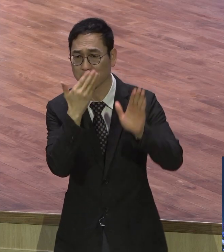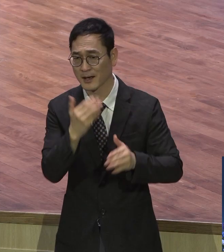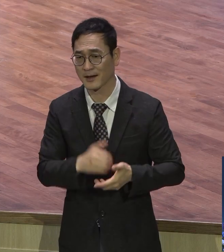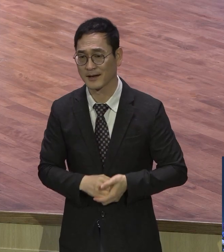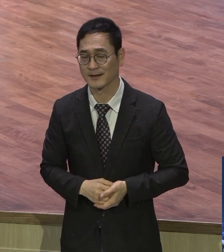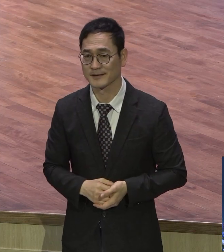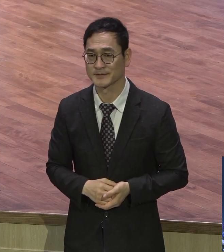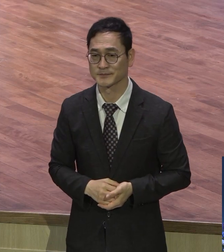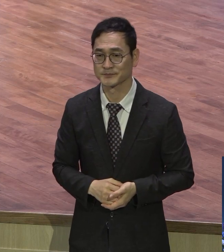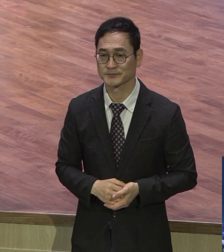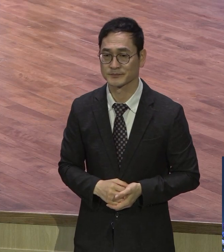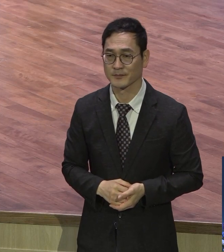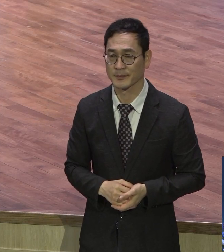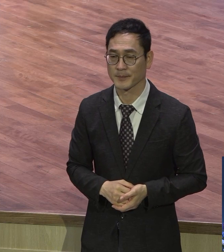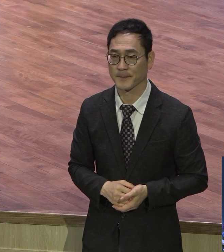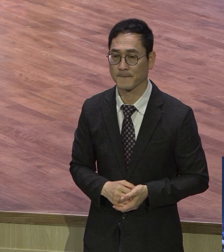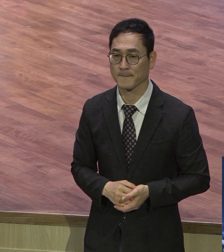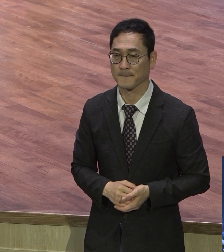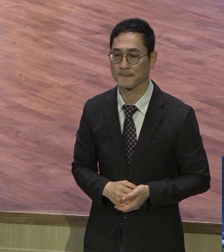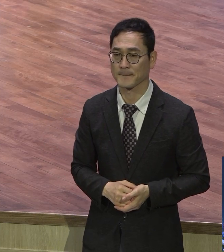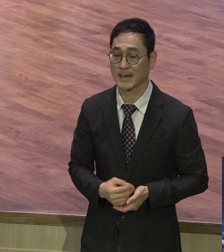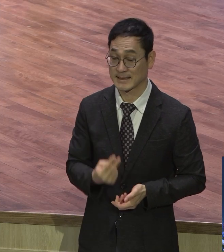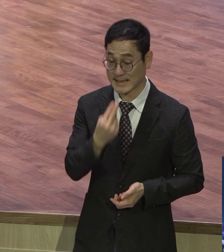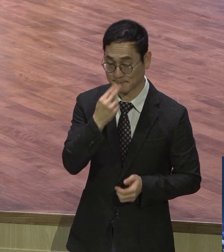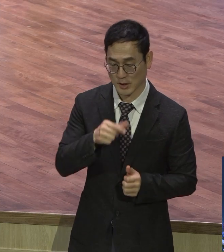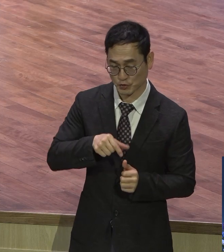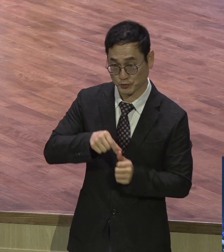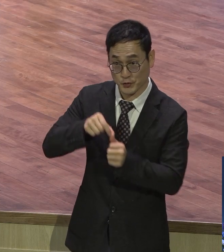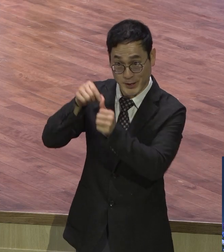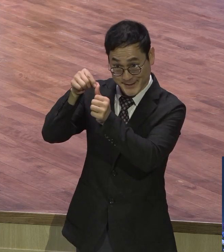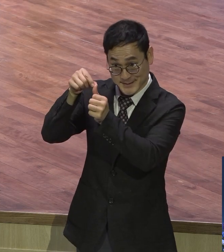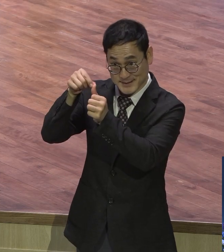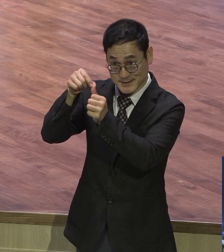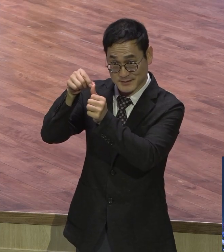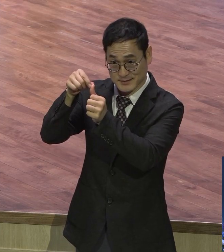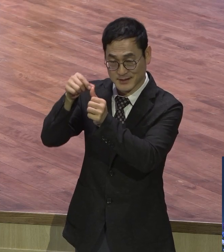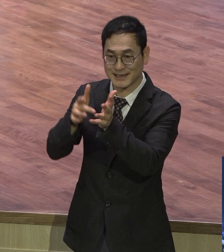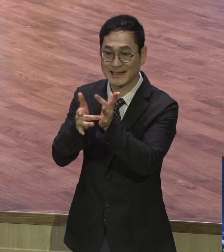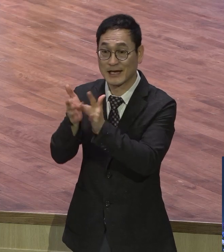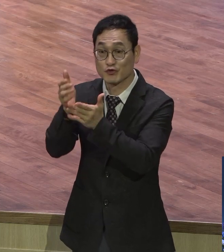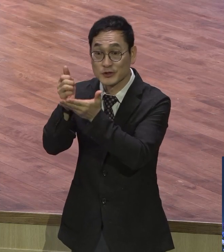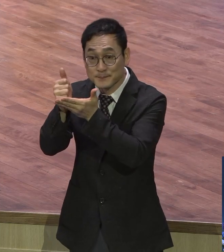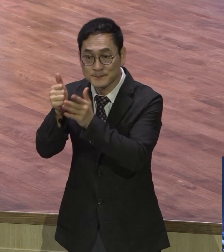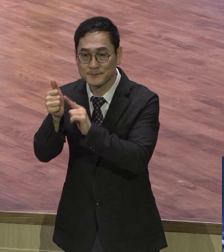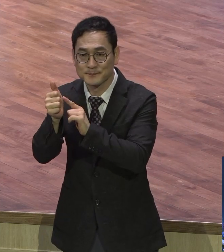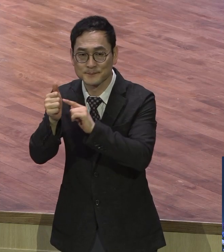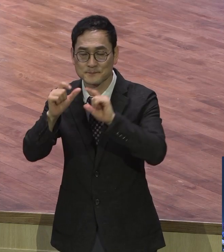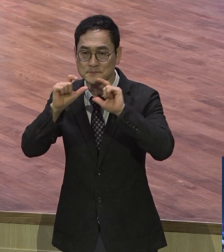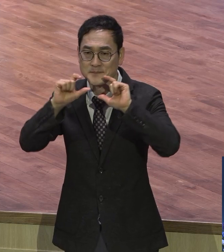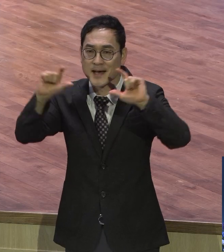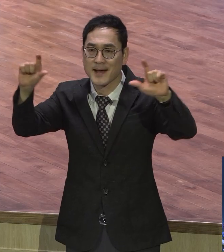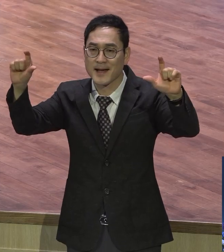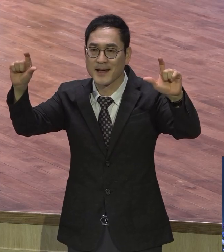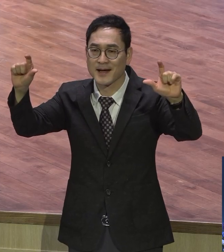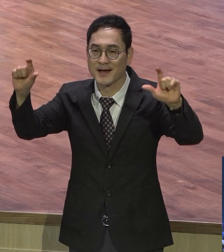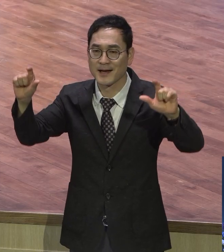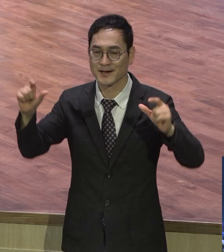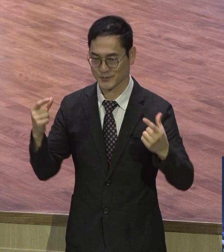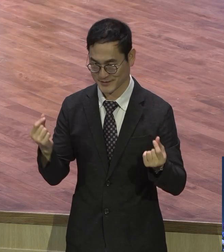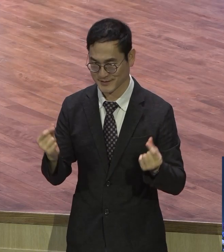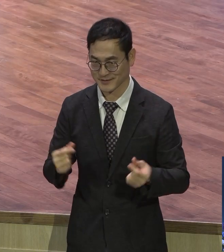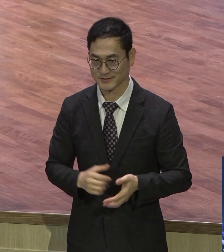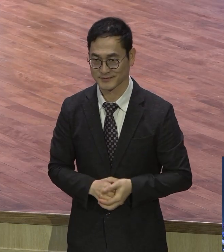생명을 구원하러 오신 메시아이심을 온전히 선포하시는 지금 사역 시작 중에 시발점이